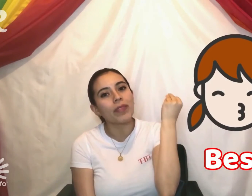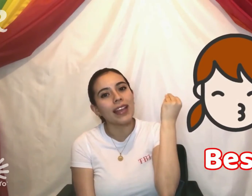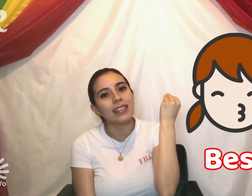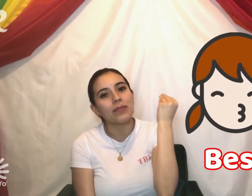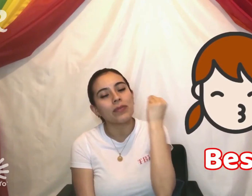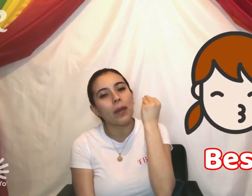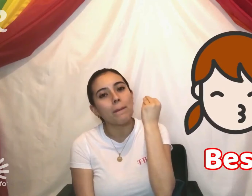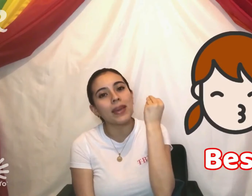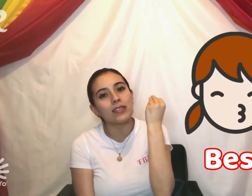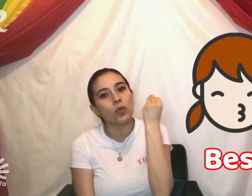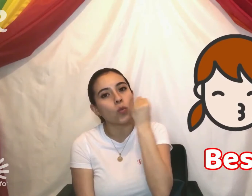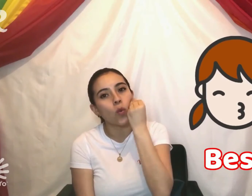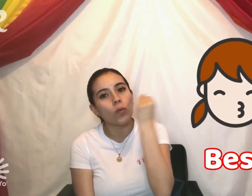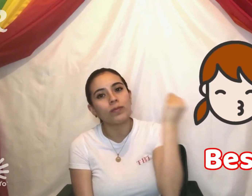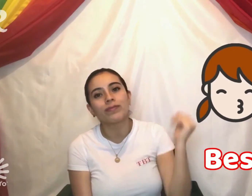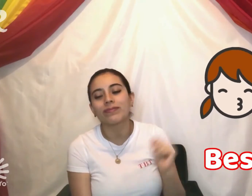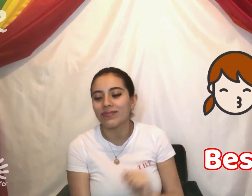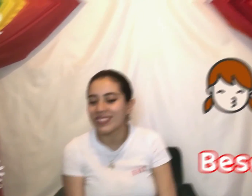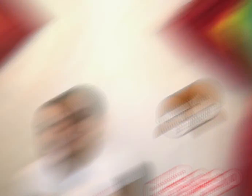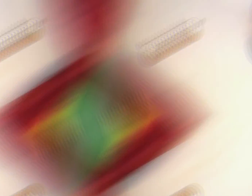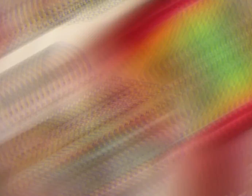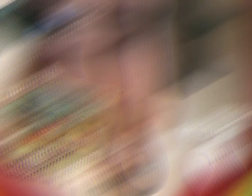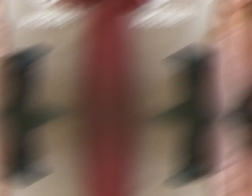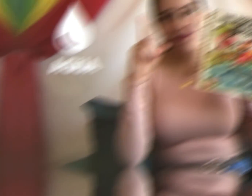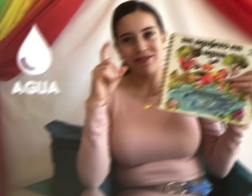así, beso. Agua.